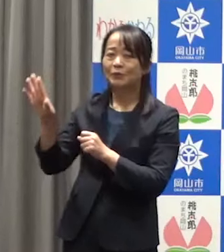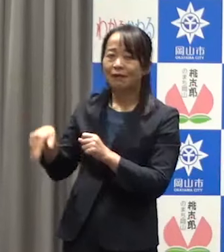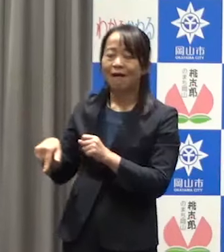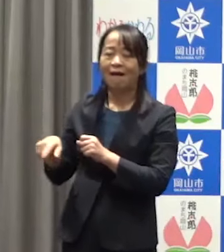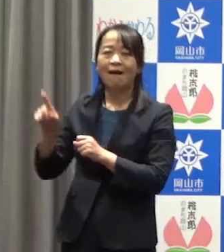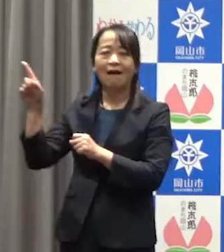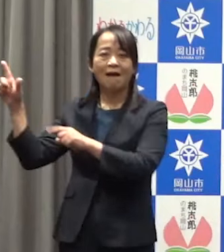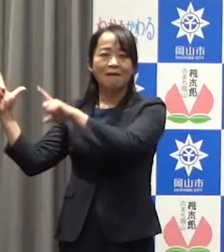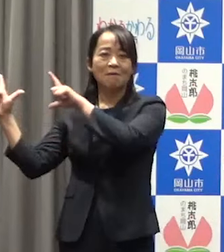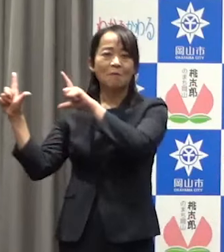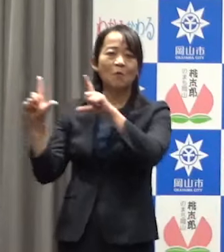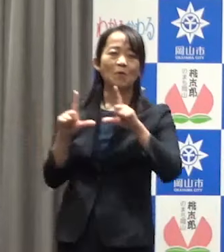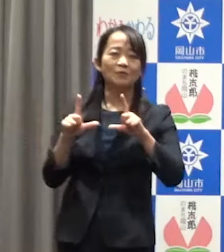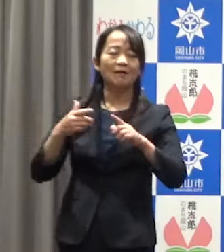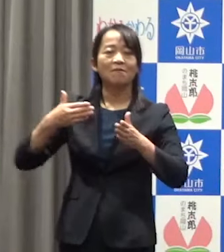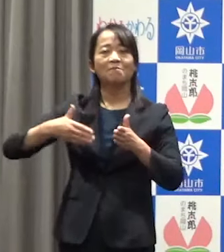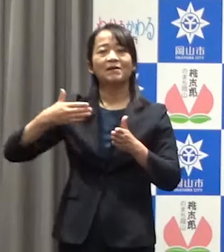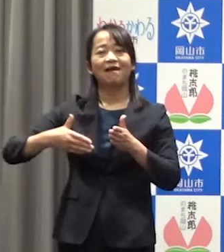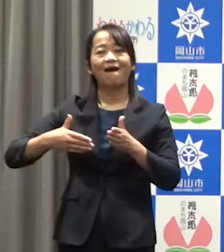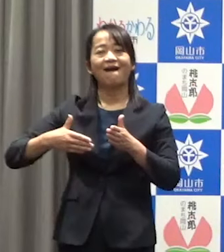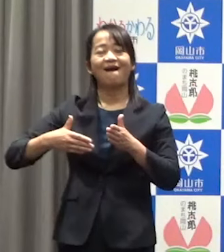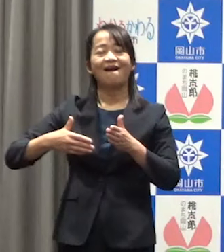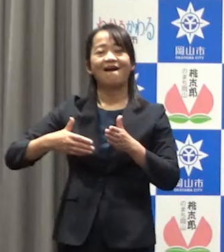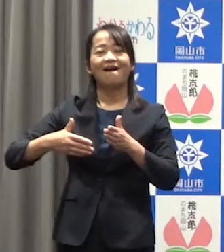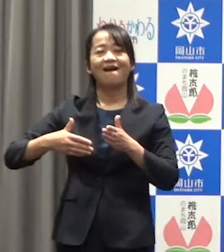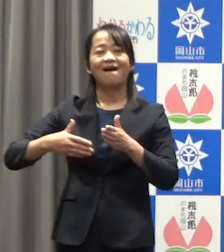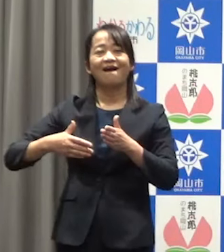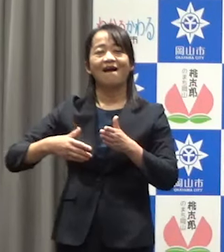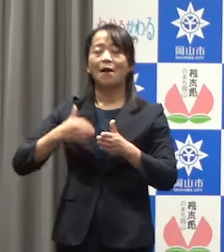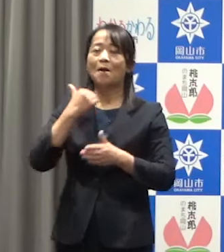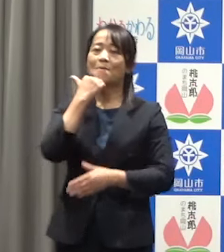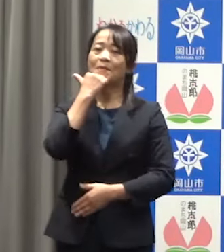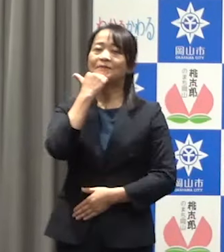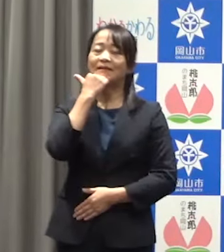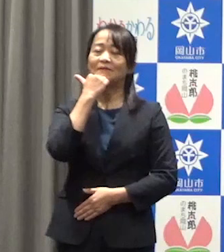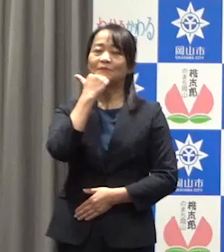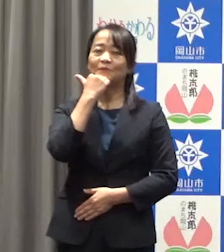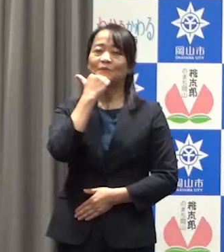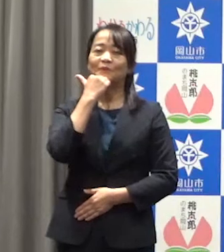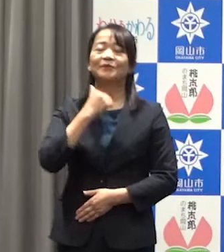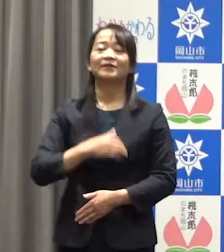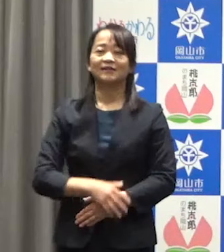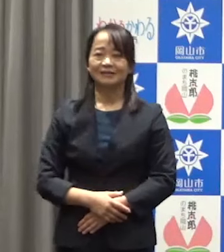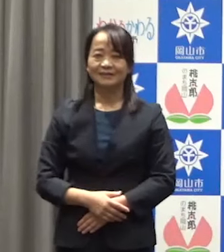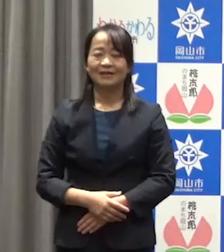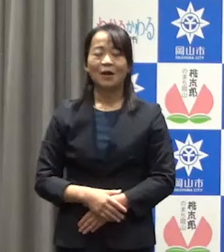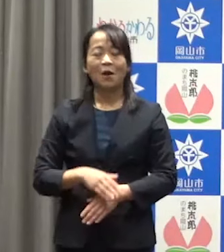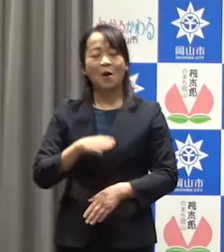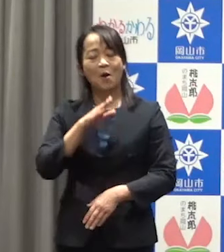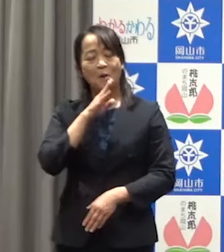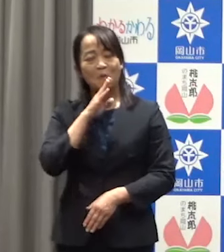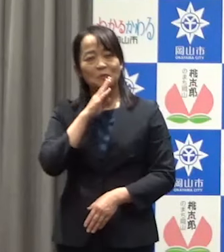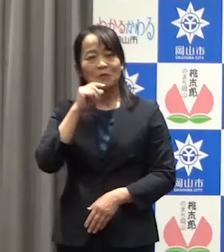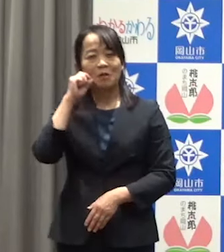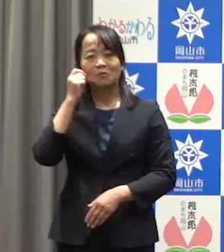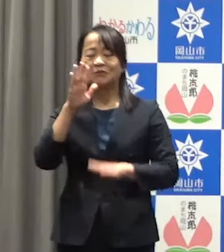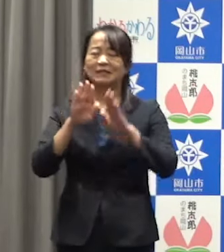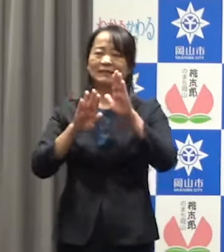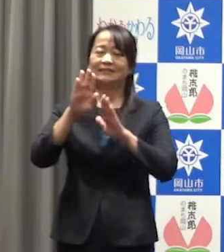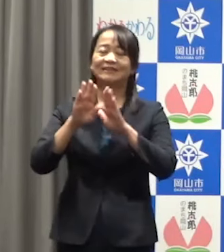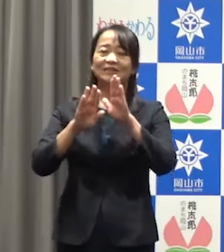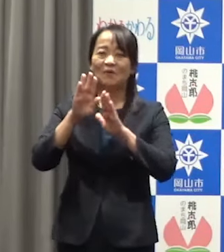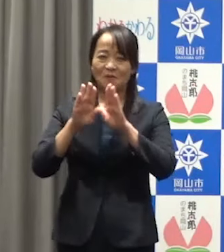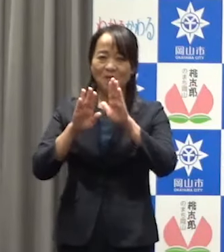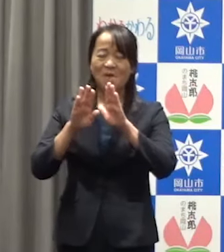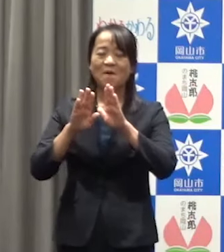って対応するということで、今ご指摘のように非常にデリケートな状況になっておりますが、どちら